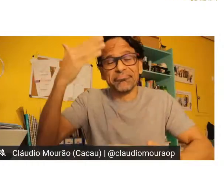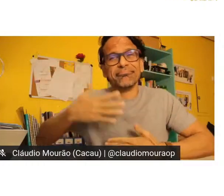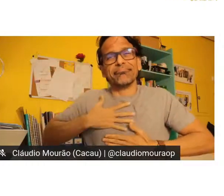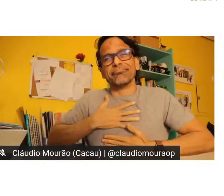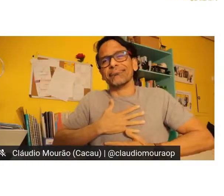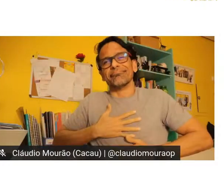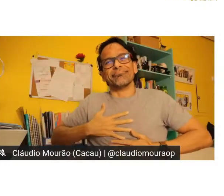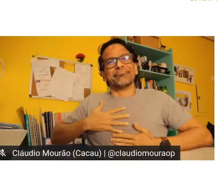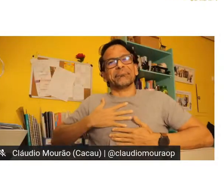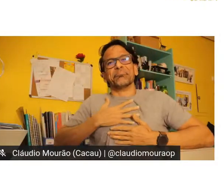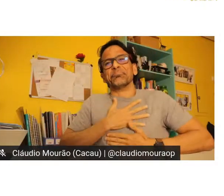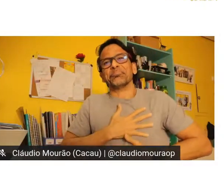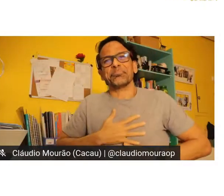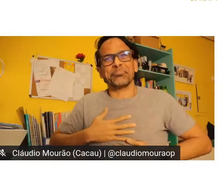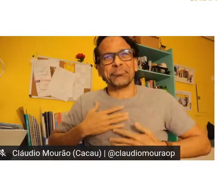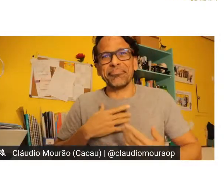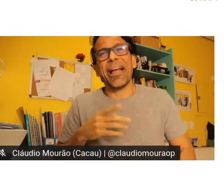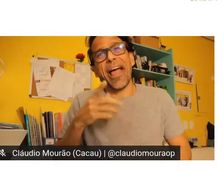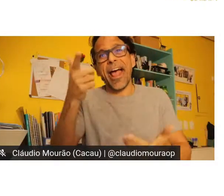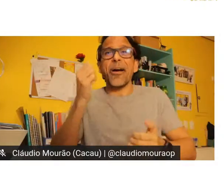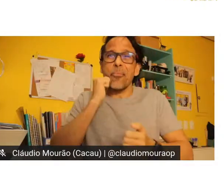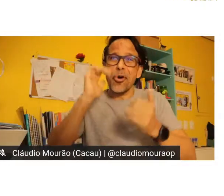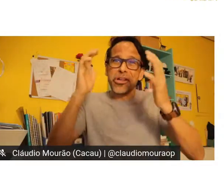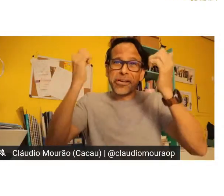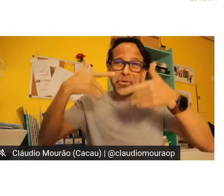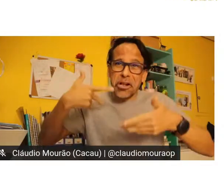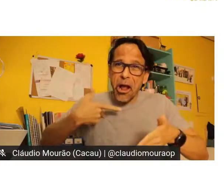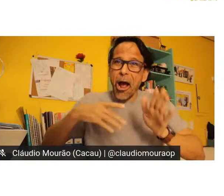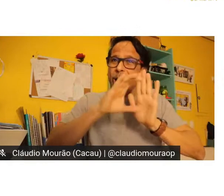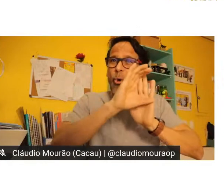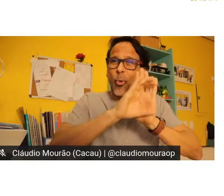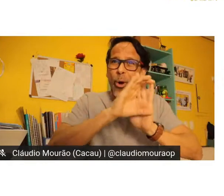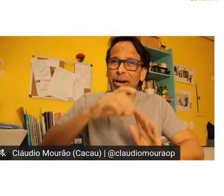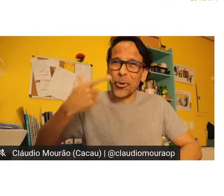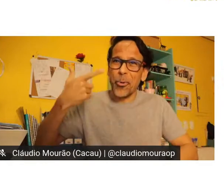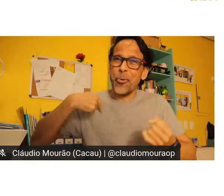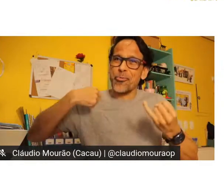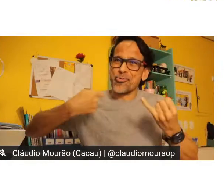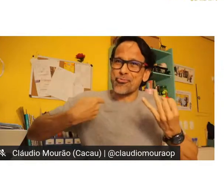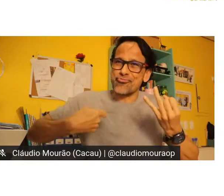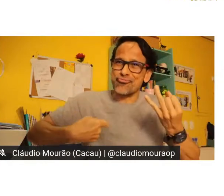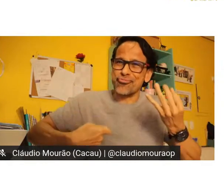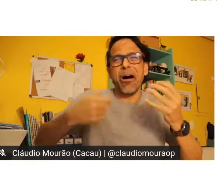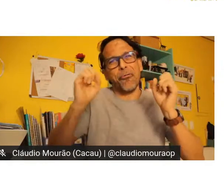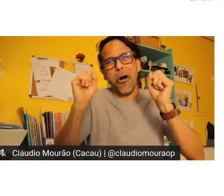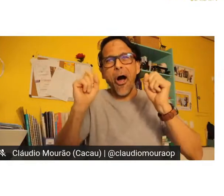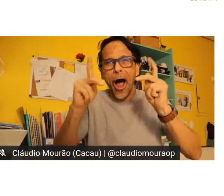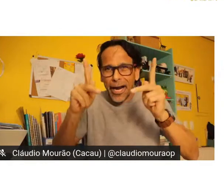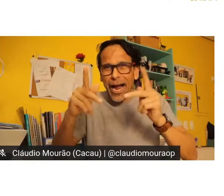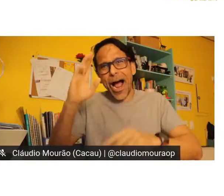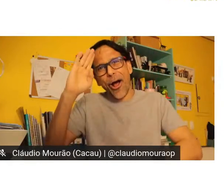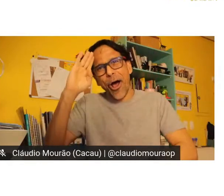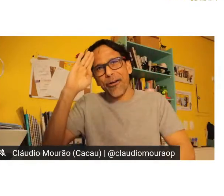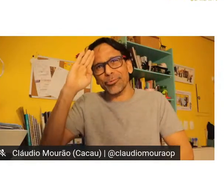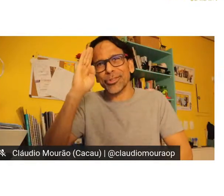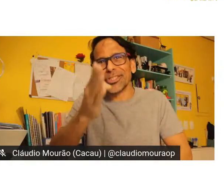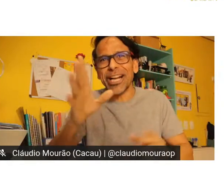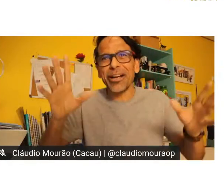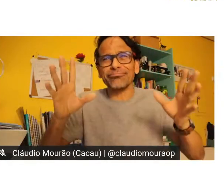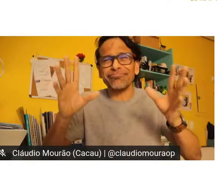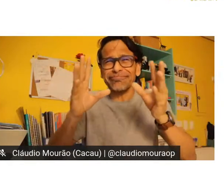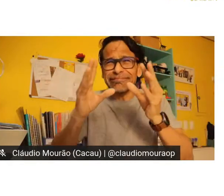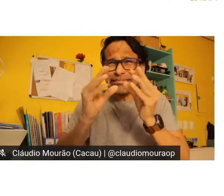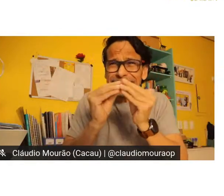projeto elaborado pela Funarte em um projeto maravilhoso e é um prazer é muito obrigado Bruno deve ser